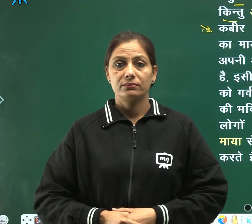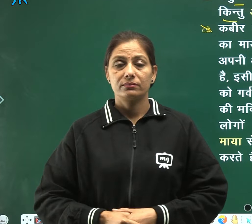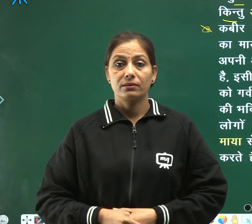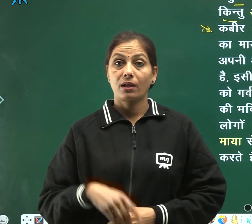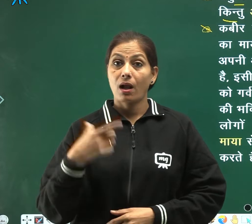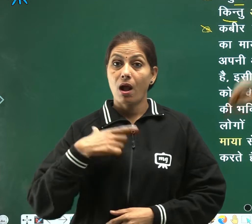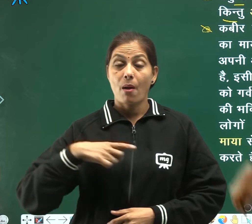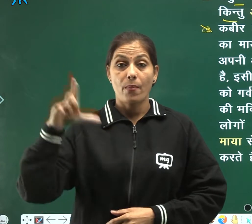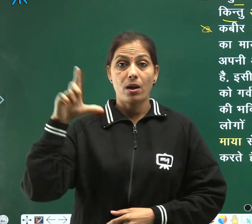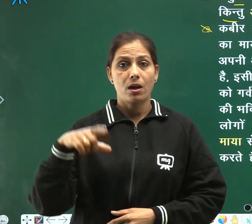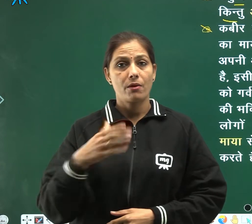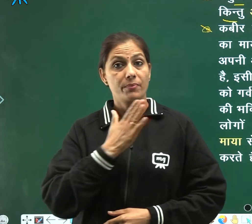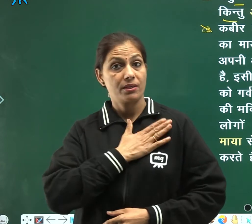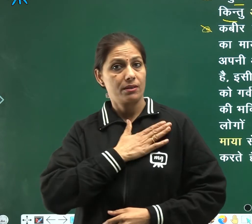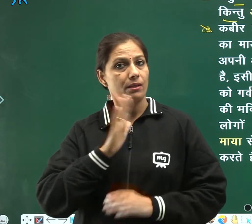अमर है,